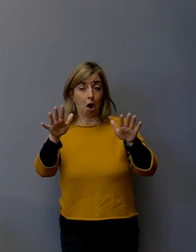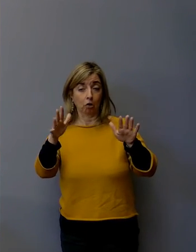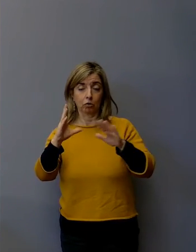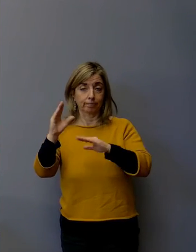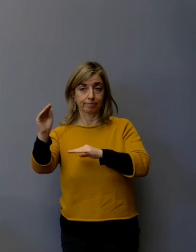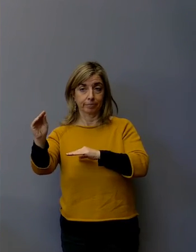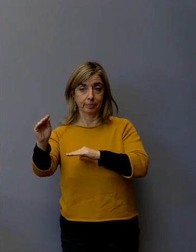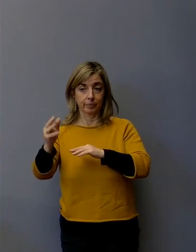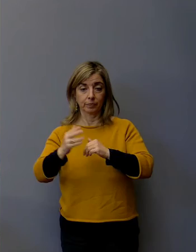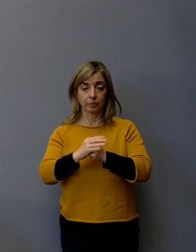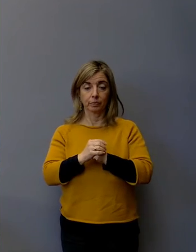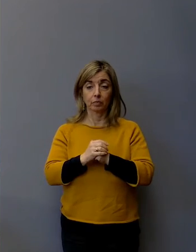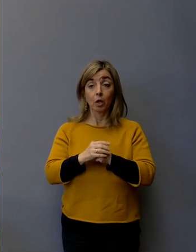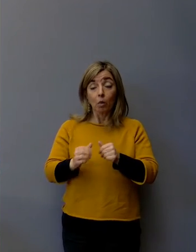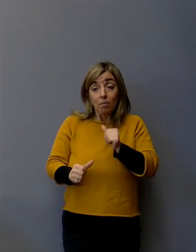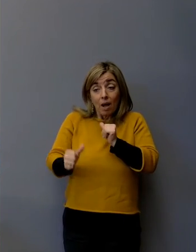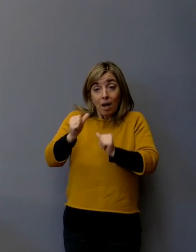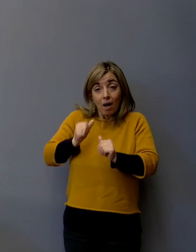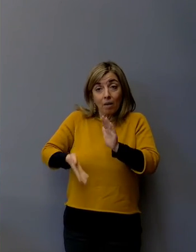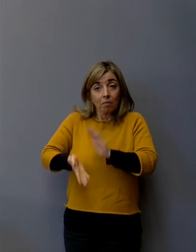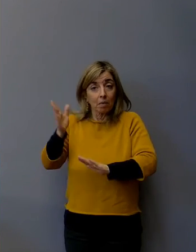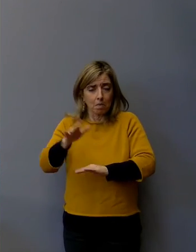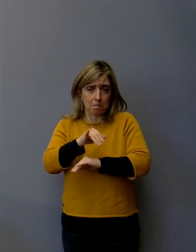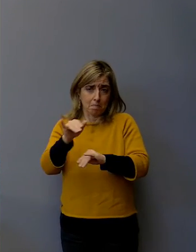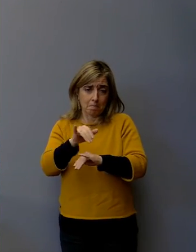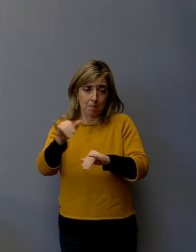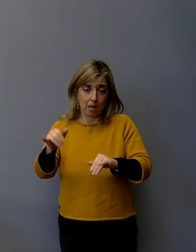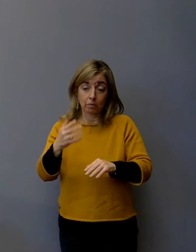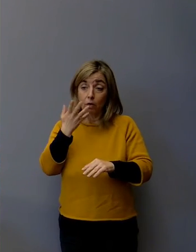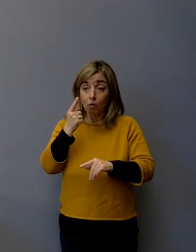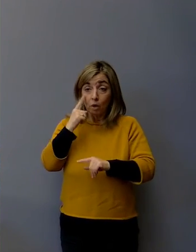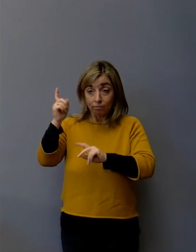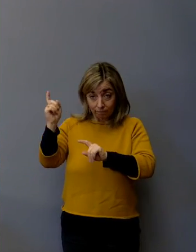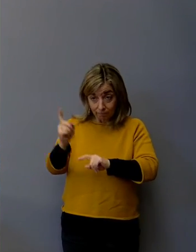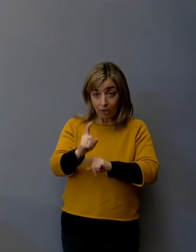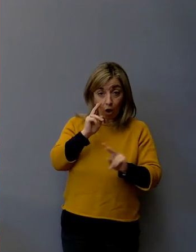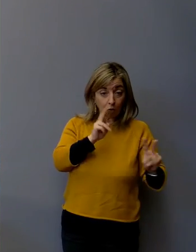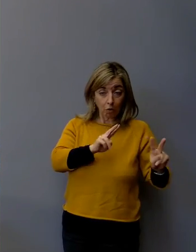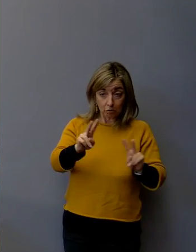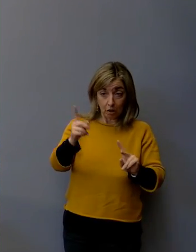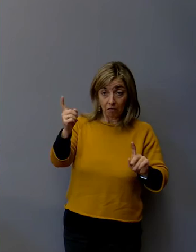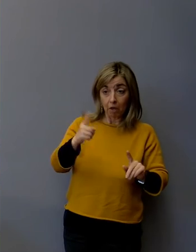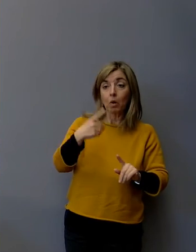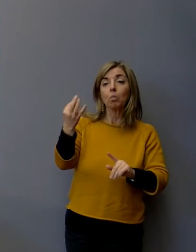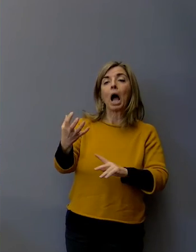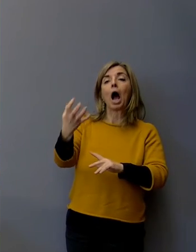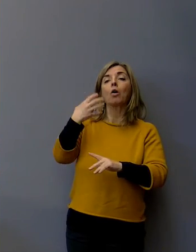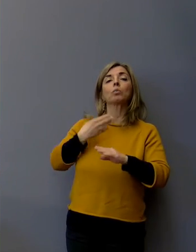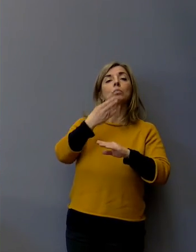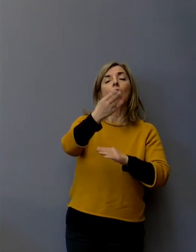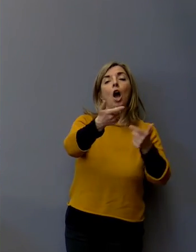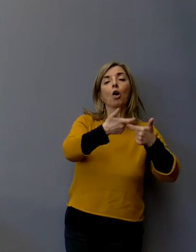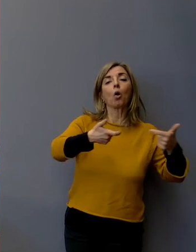se volete venire a controllare ea vedere quando mi si accusa di non andare alla commissioni veniteci pure non scatterà la 1000d da tutto il giorno